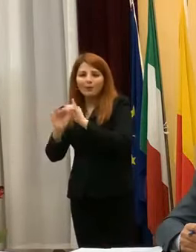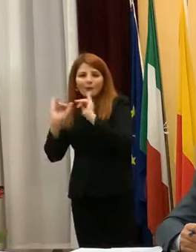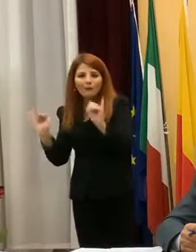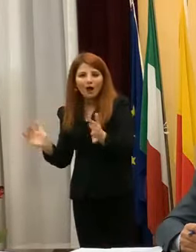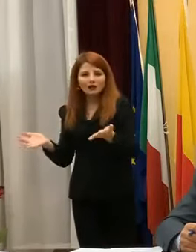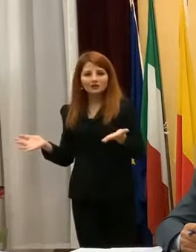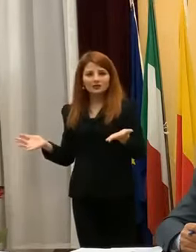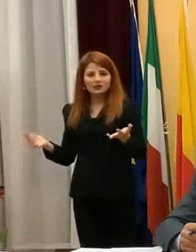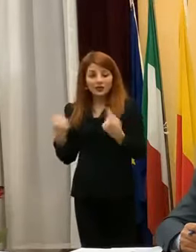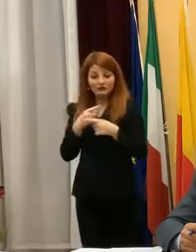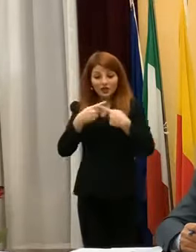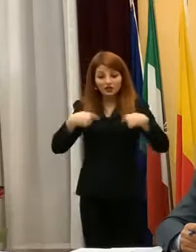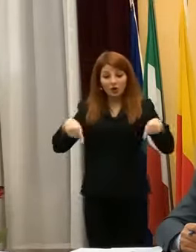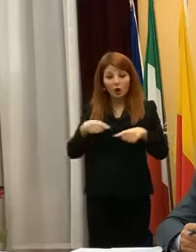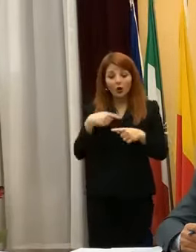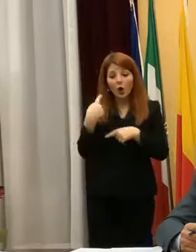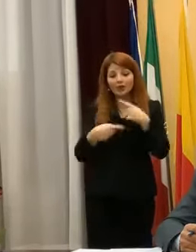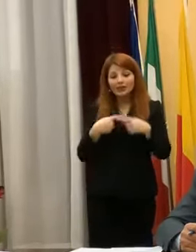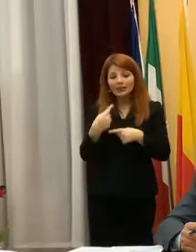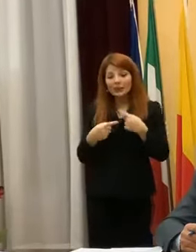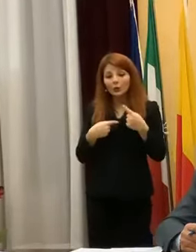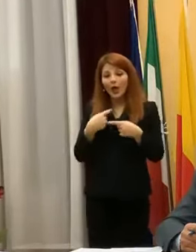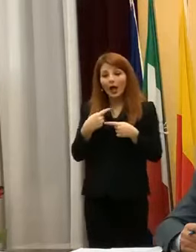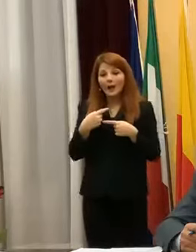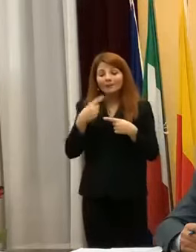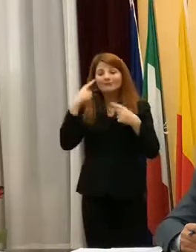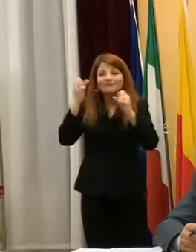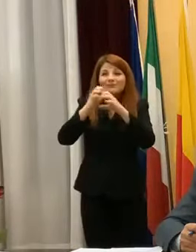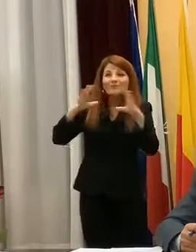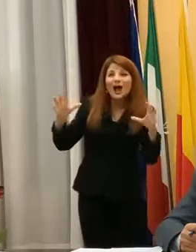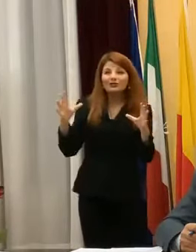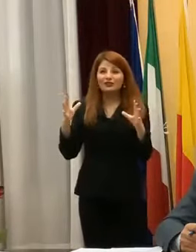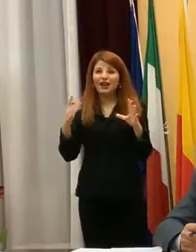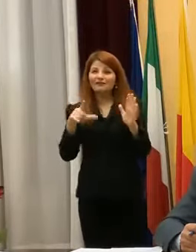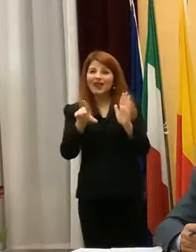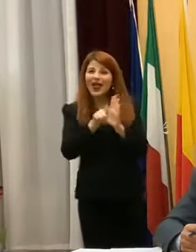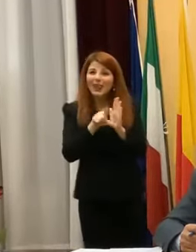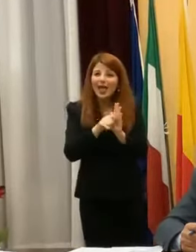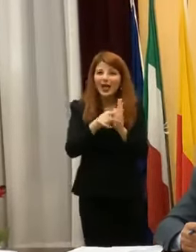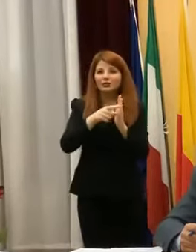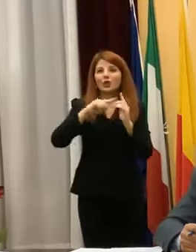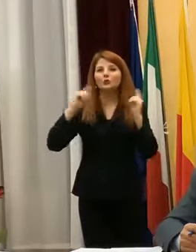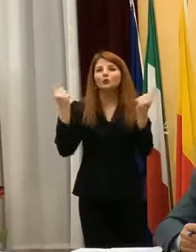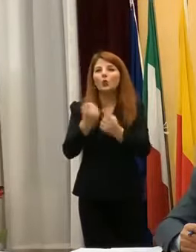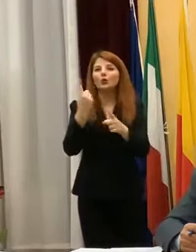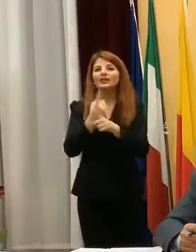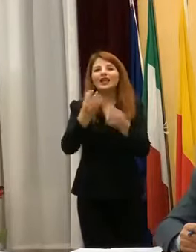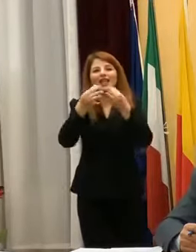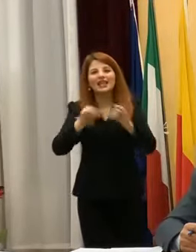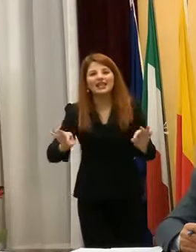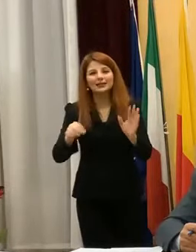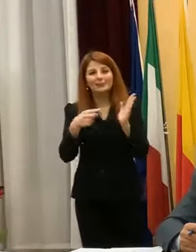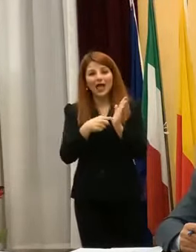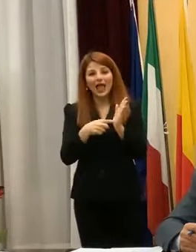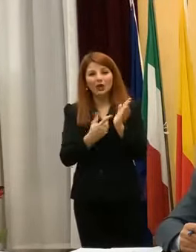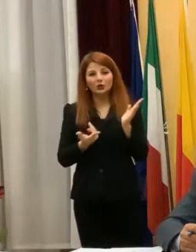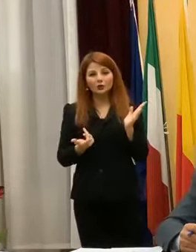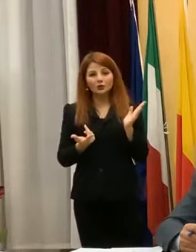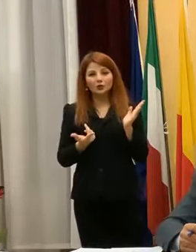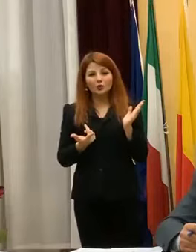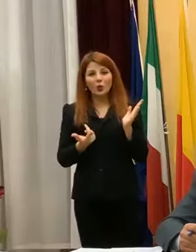Ci piace immaginare che la legge sia uguale, veramente uguale per tutti,